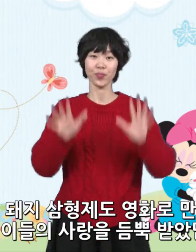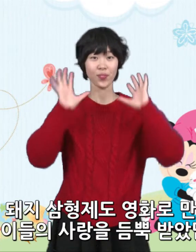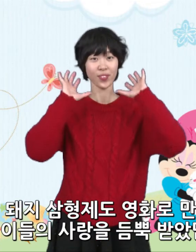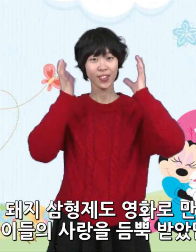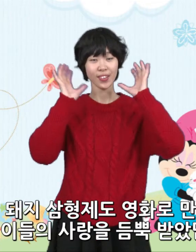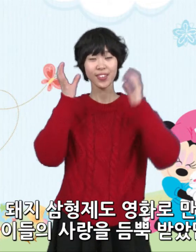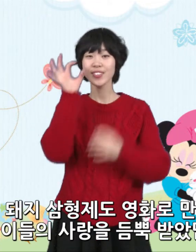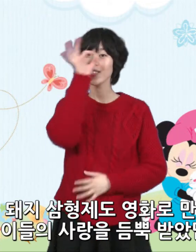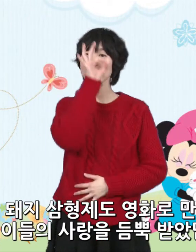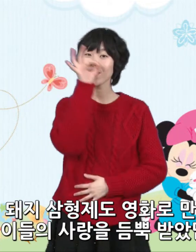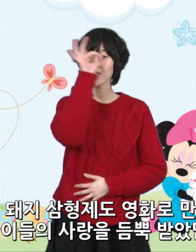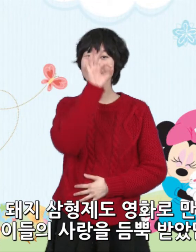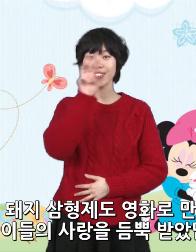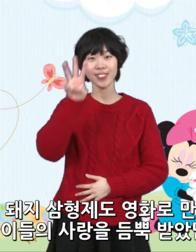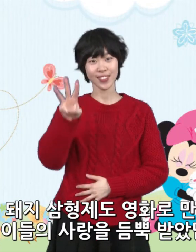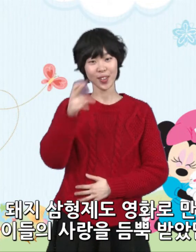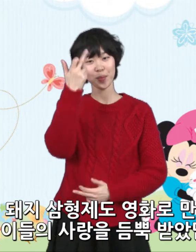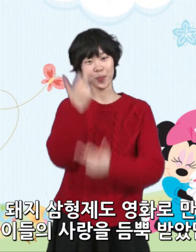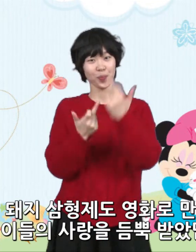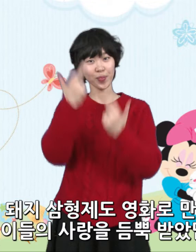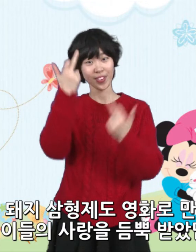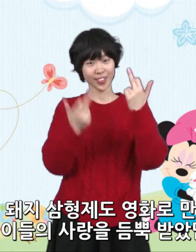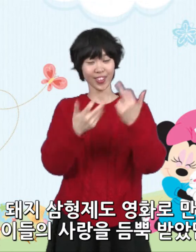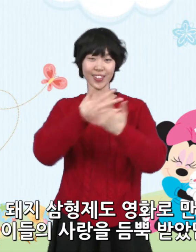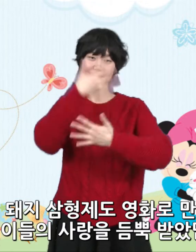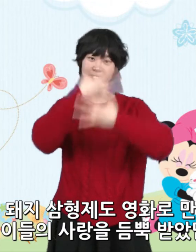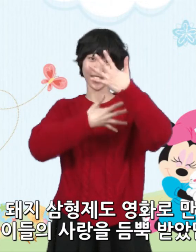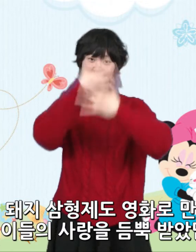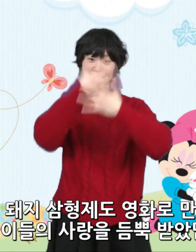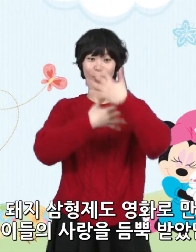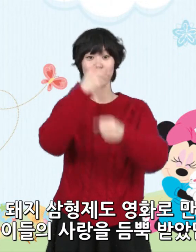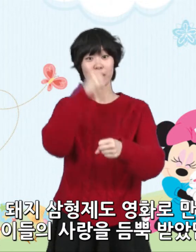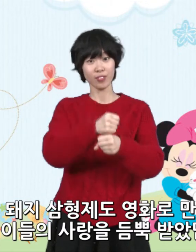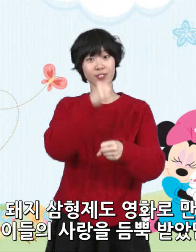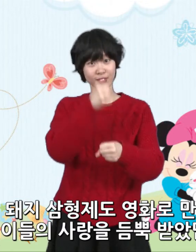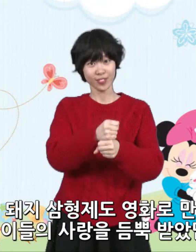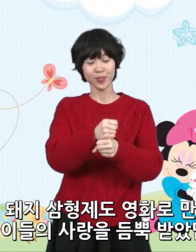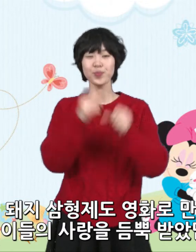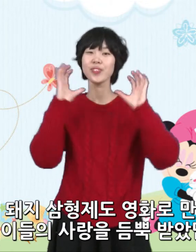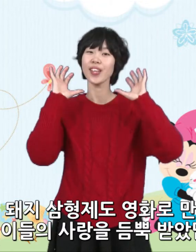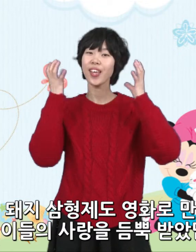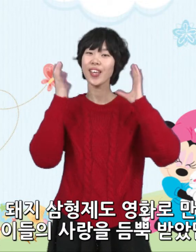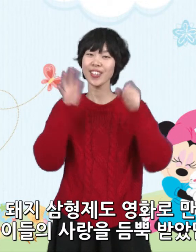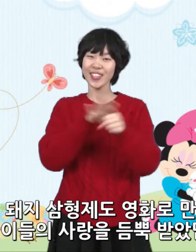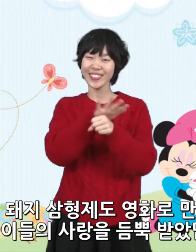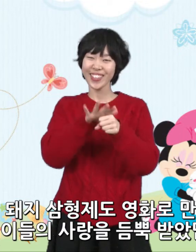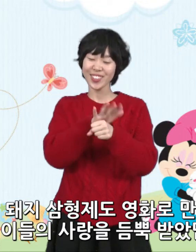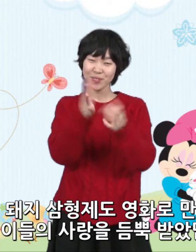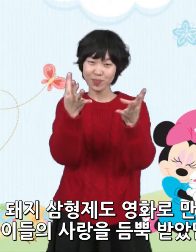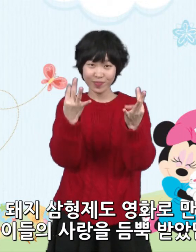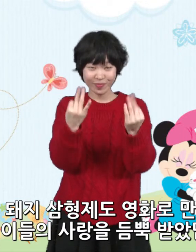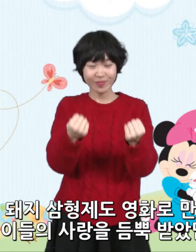아기 돼지 삼형제도 영화로 만들어 어린이들의 사랑을 듬뿍 받았답니다.